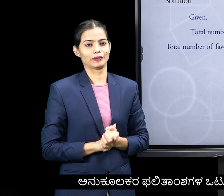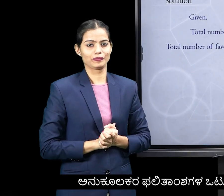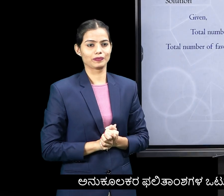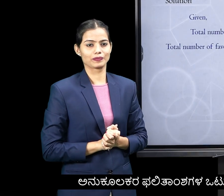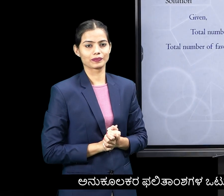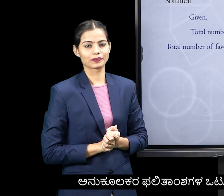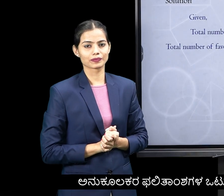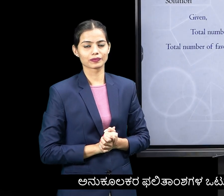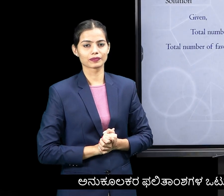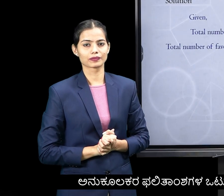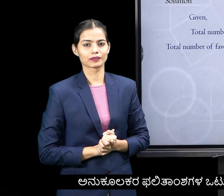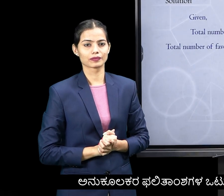6.